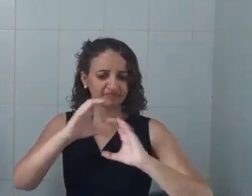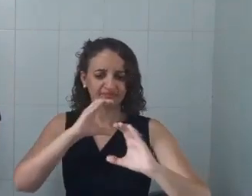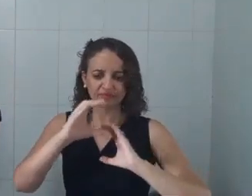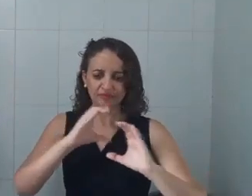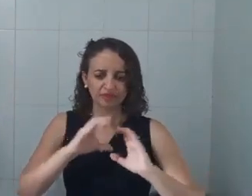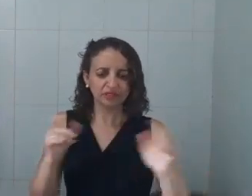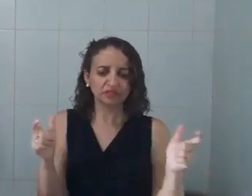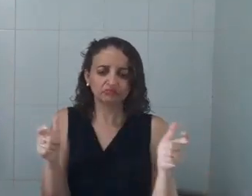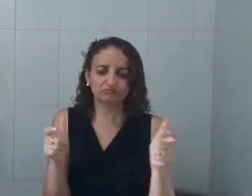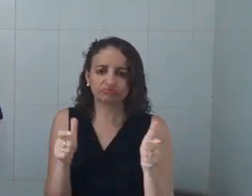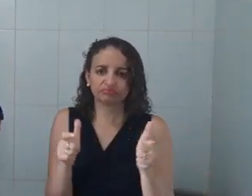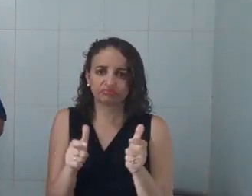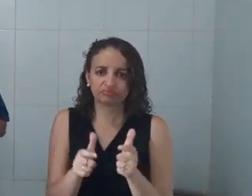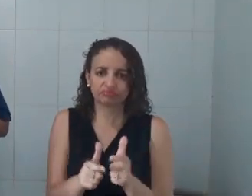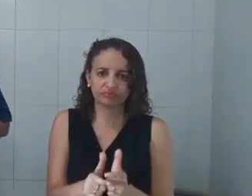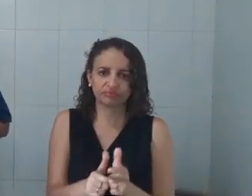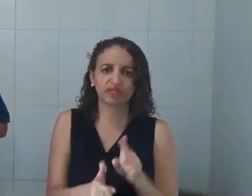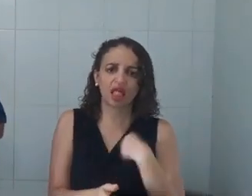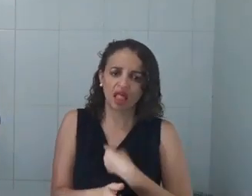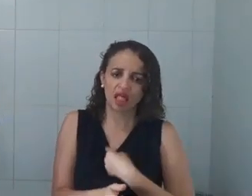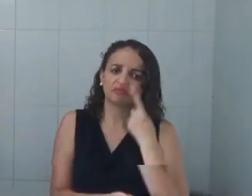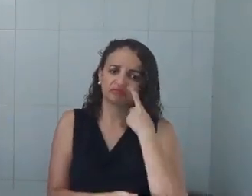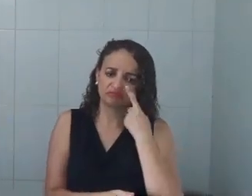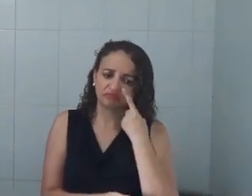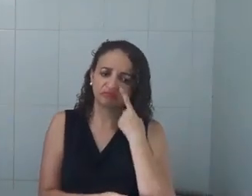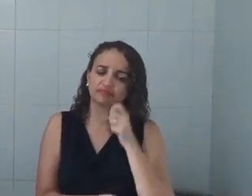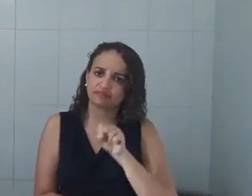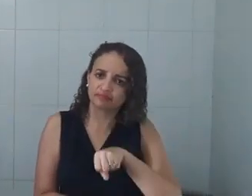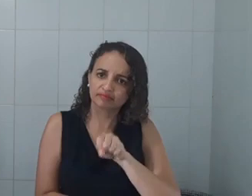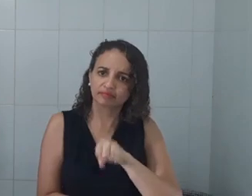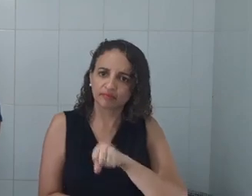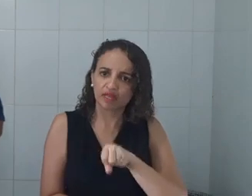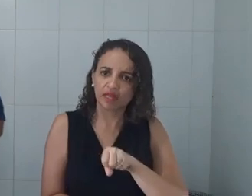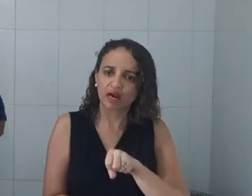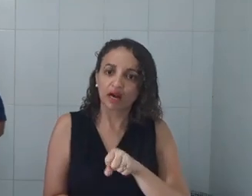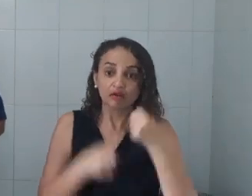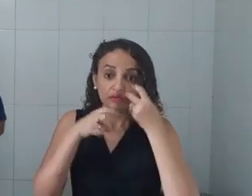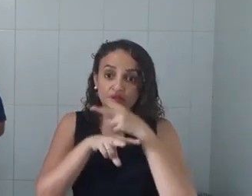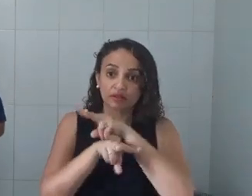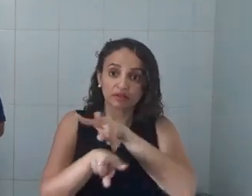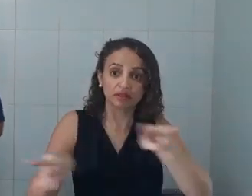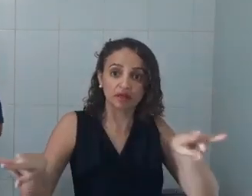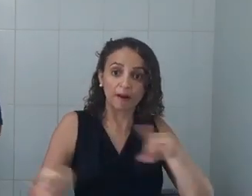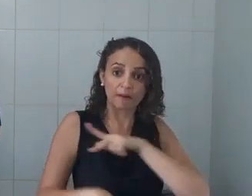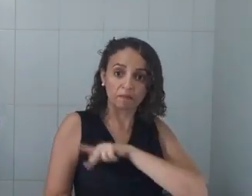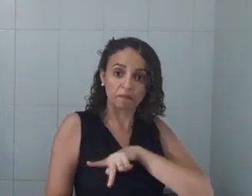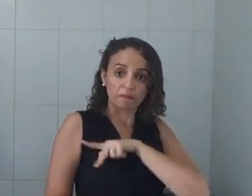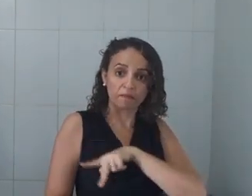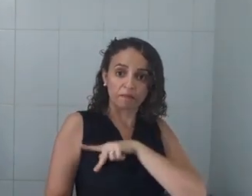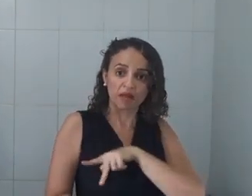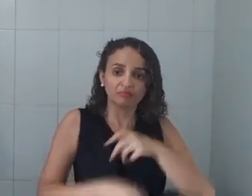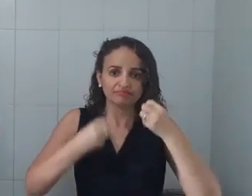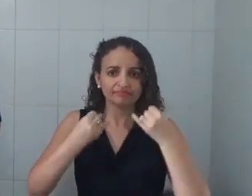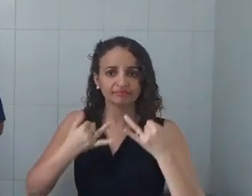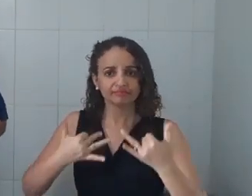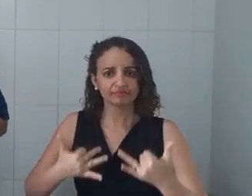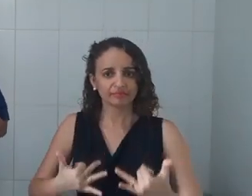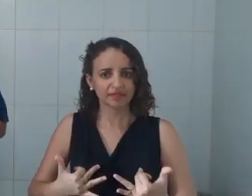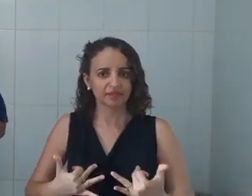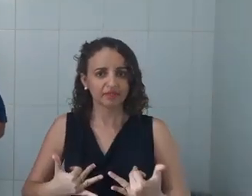eram muito precários. Nós vimos e nós vemos aqui o testemunho de Paulo dizendo